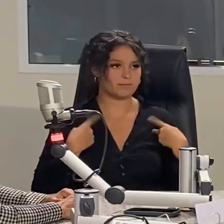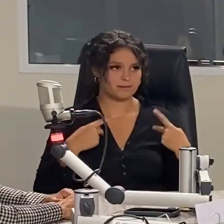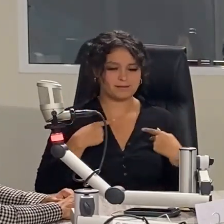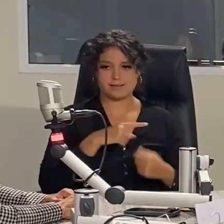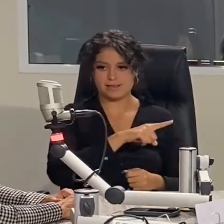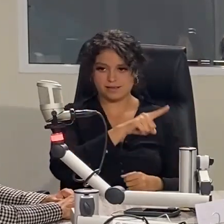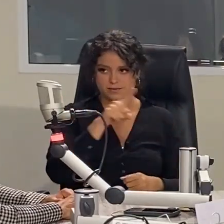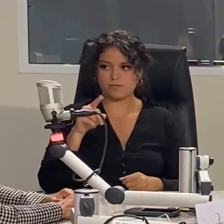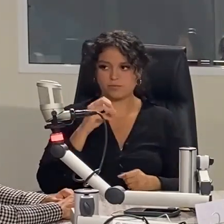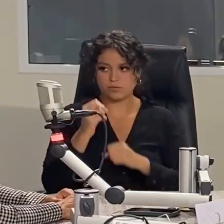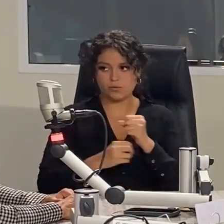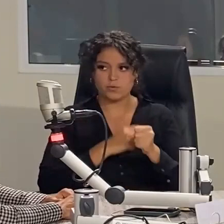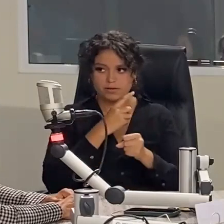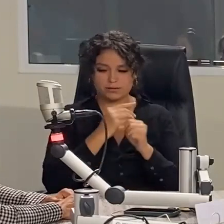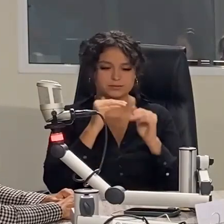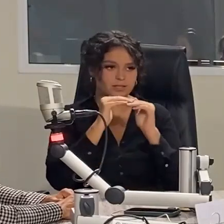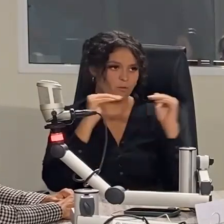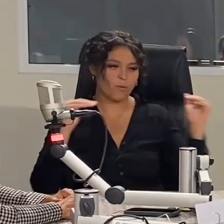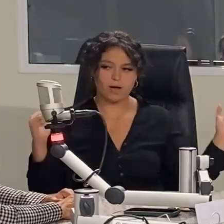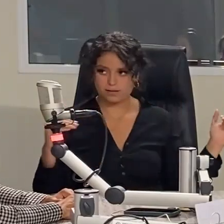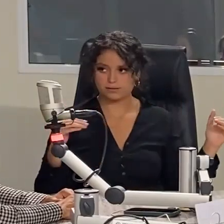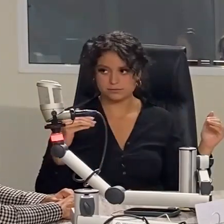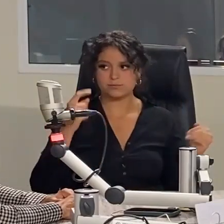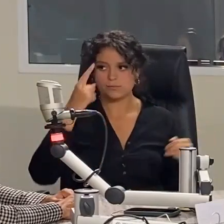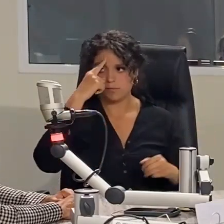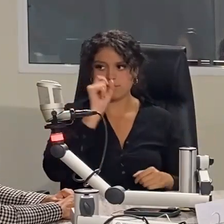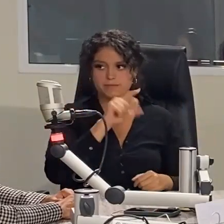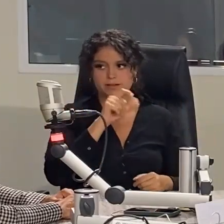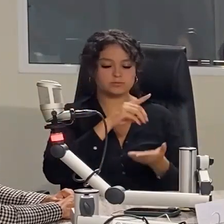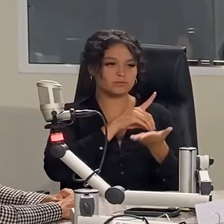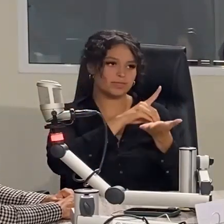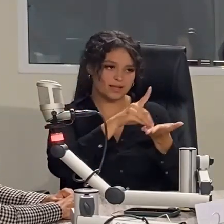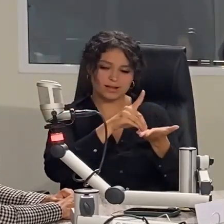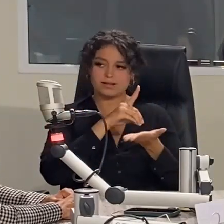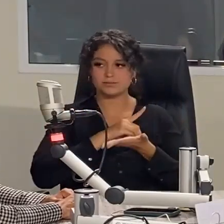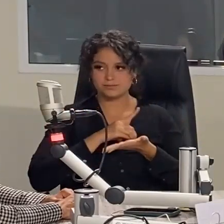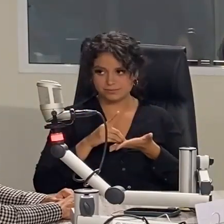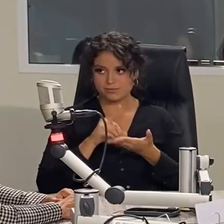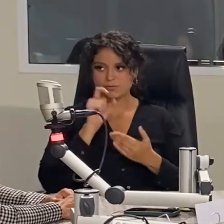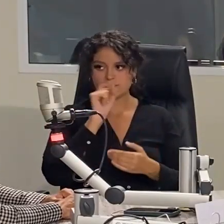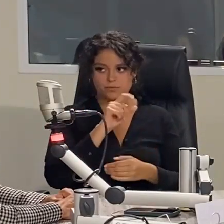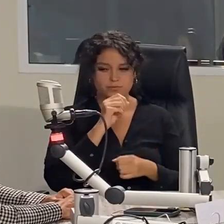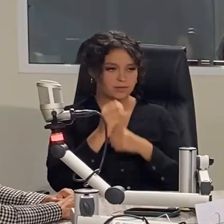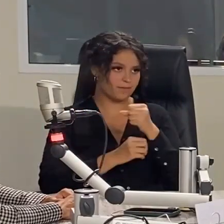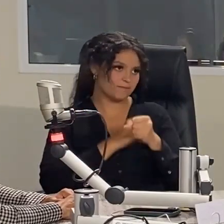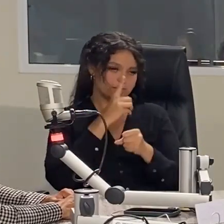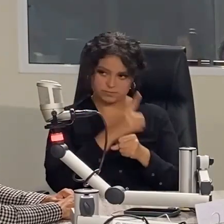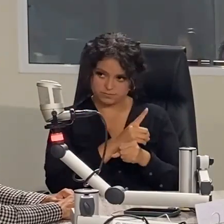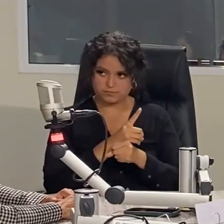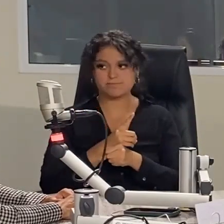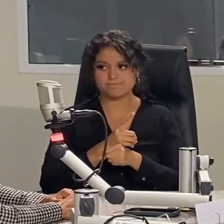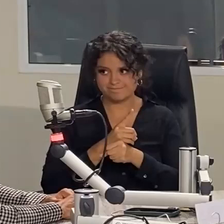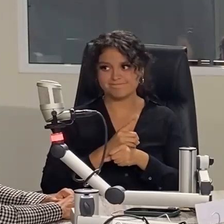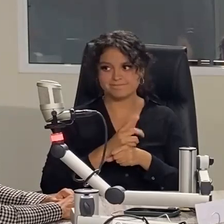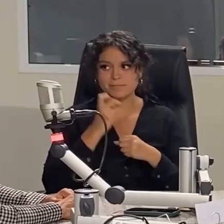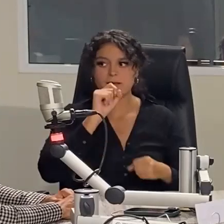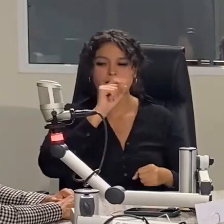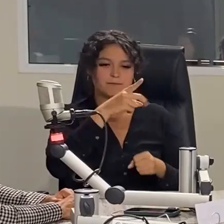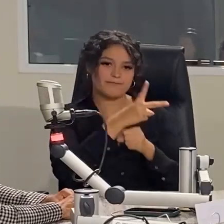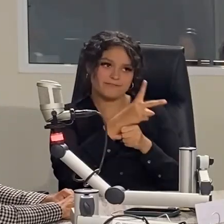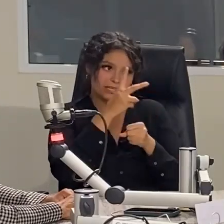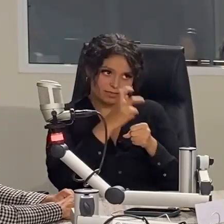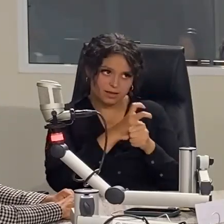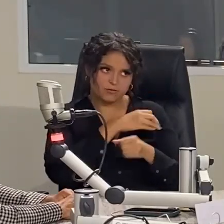llegue todos seamos iguales y tengamos los mismos derechos, las mismas oportunidades, y